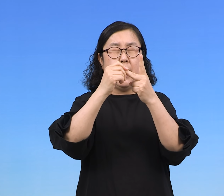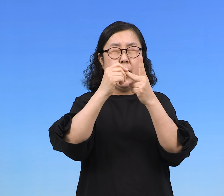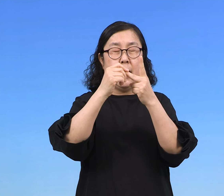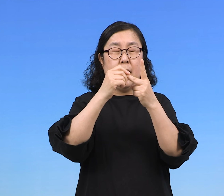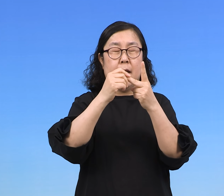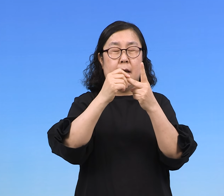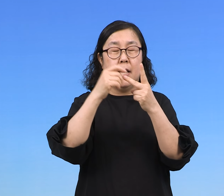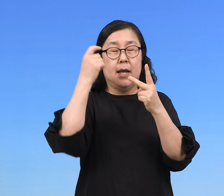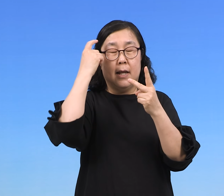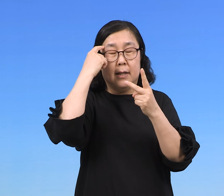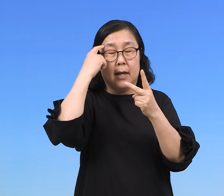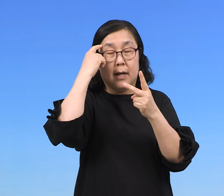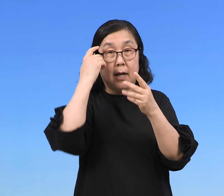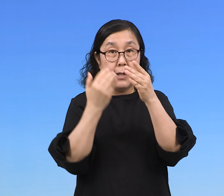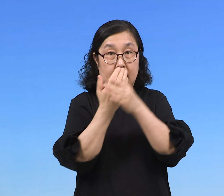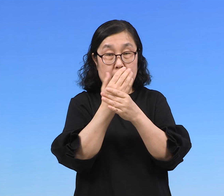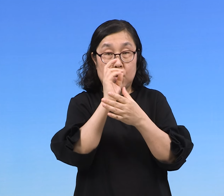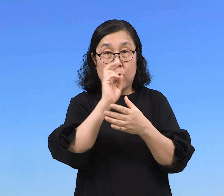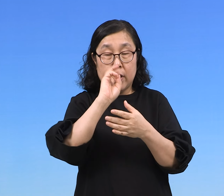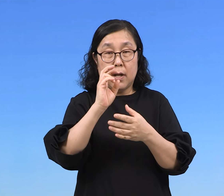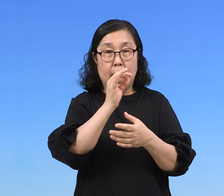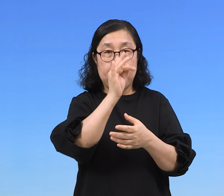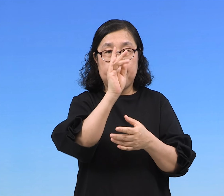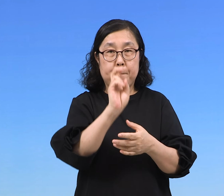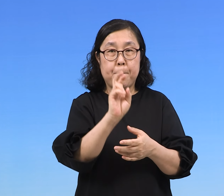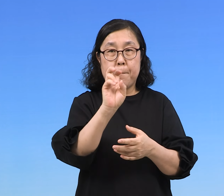이 본문을 가지고 만든 찬양인데요,